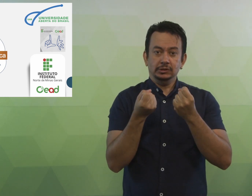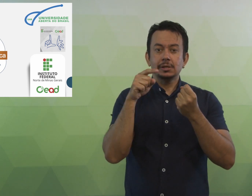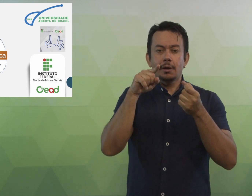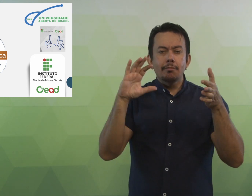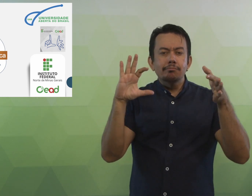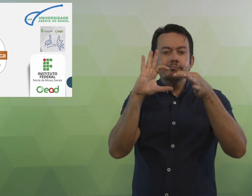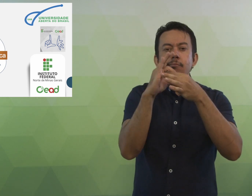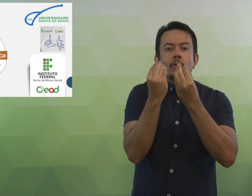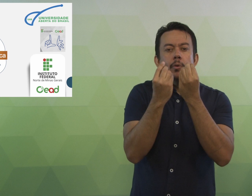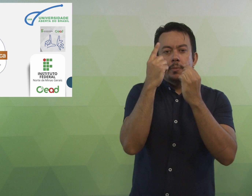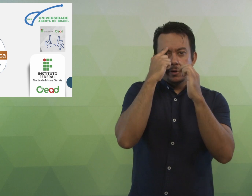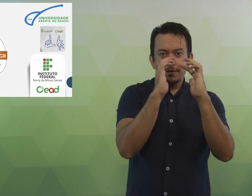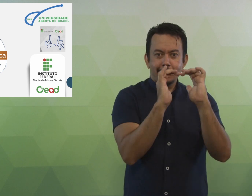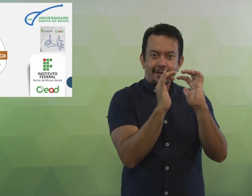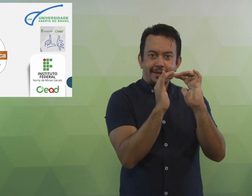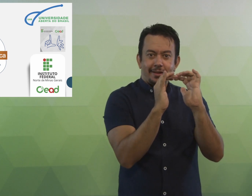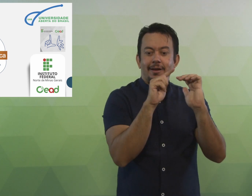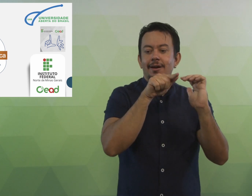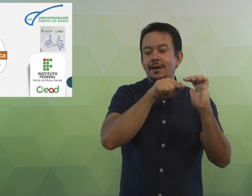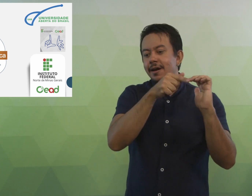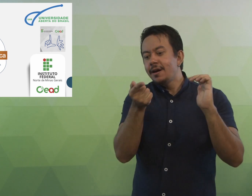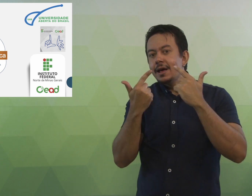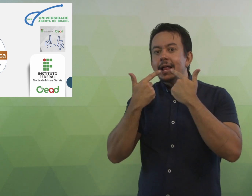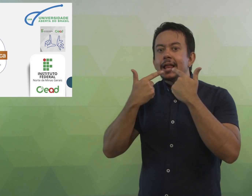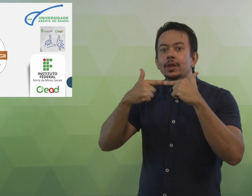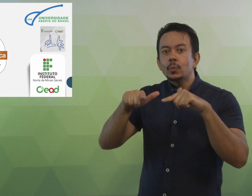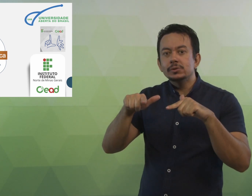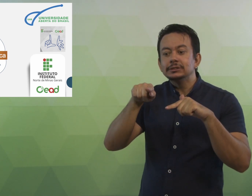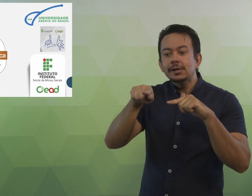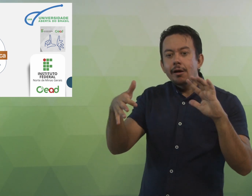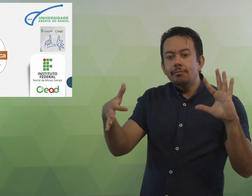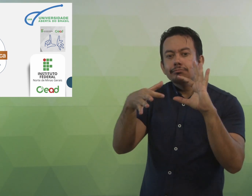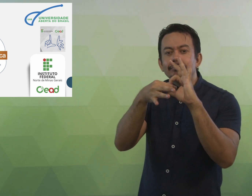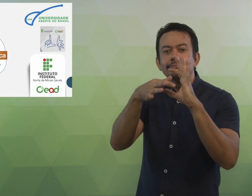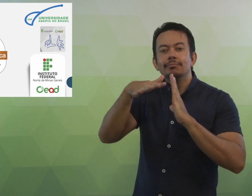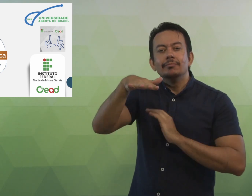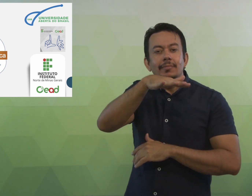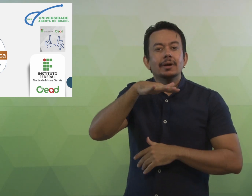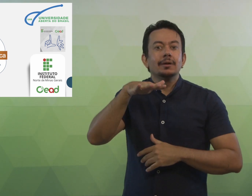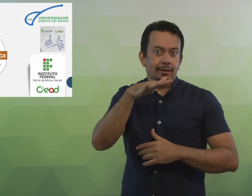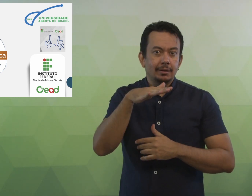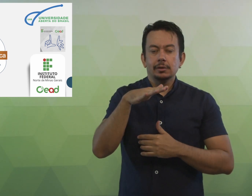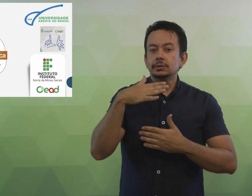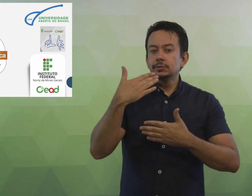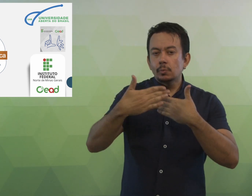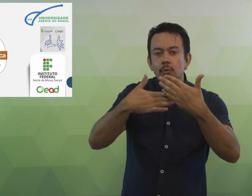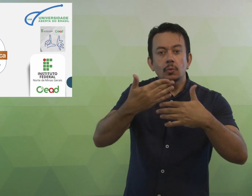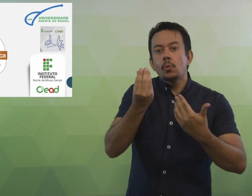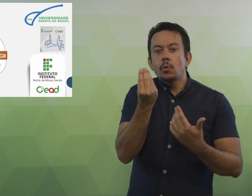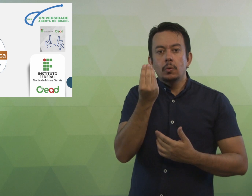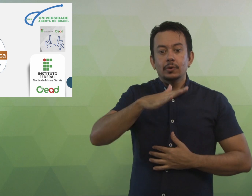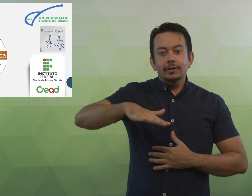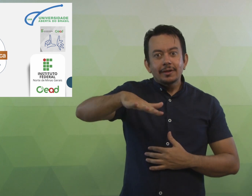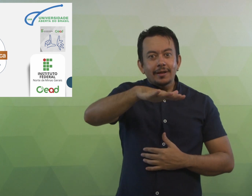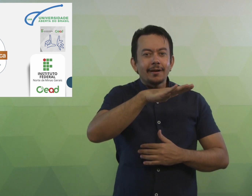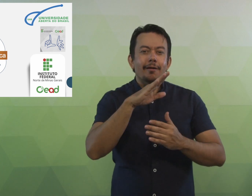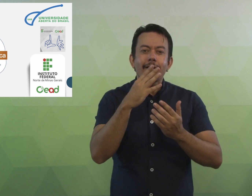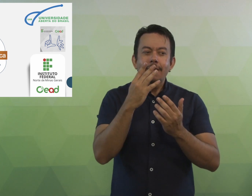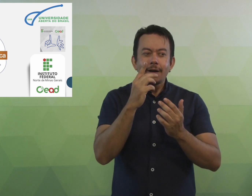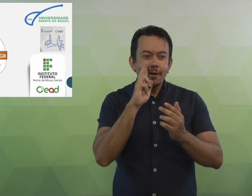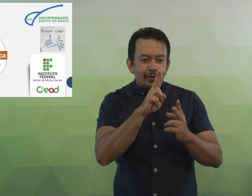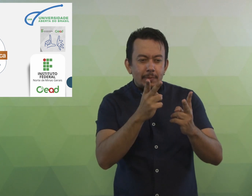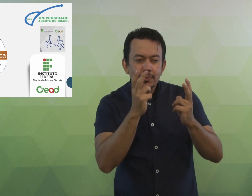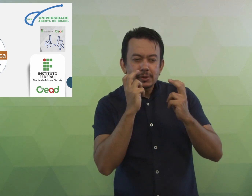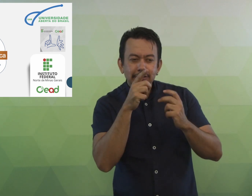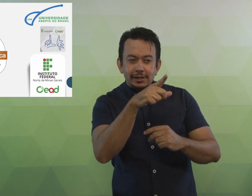desenvolvimento dentro da psicologia linguística. Como que a mente e a linguagem funcionam, como que esses dois campos